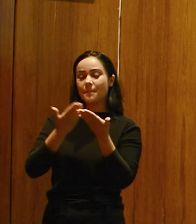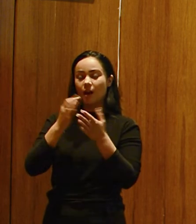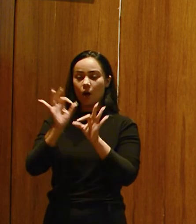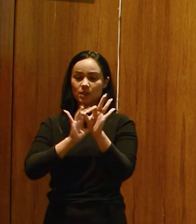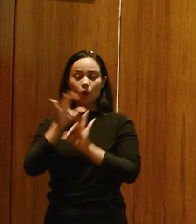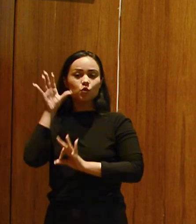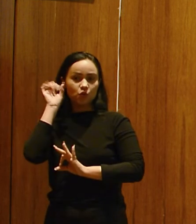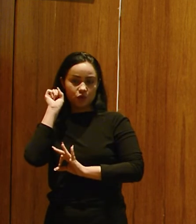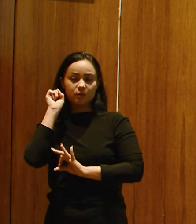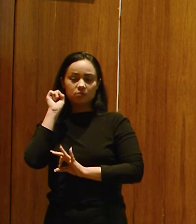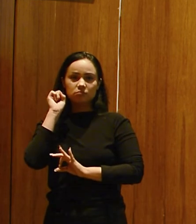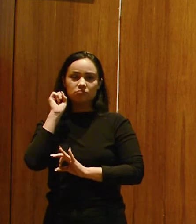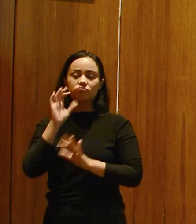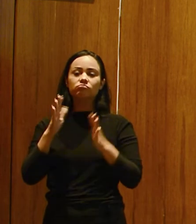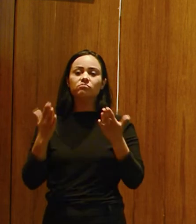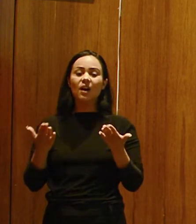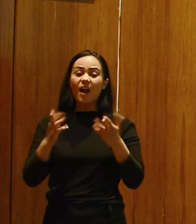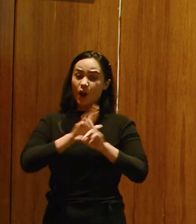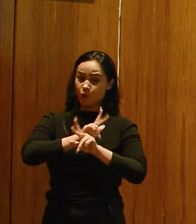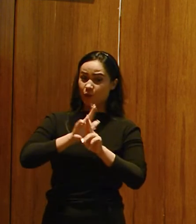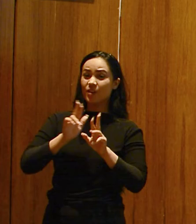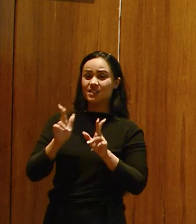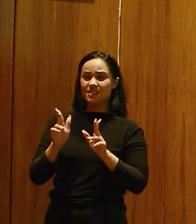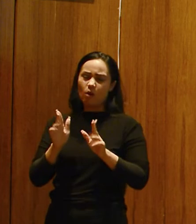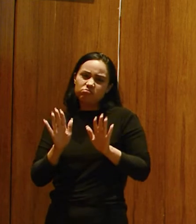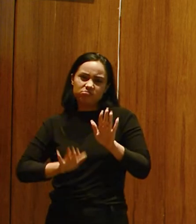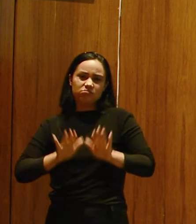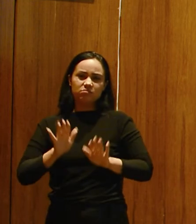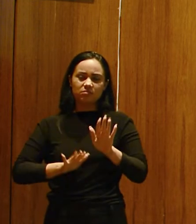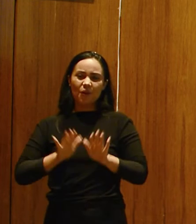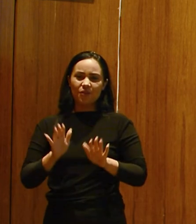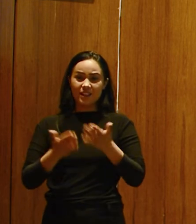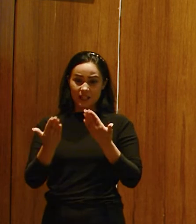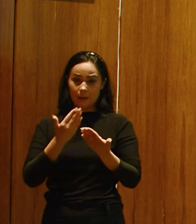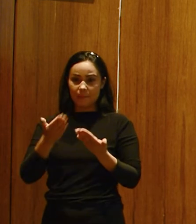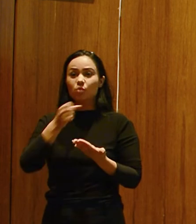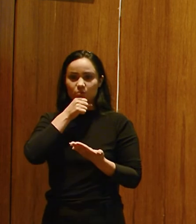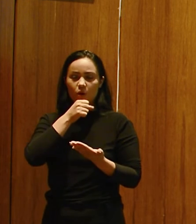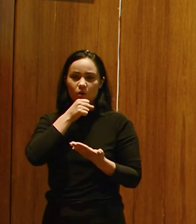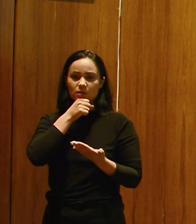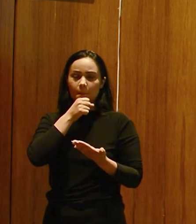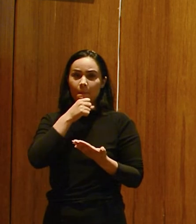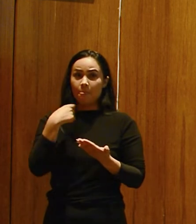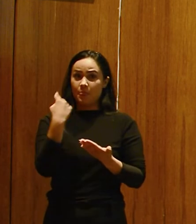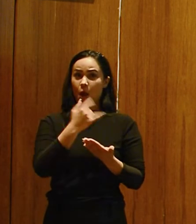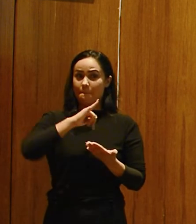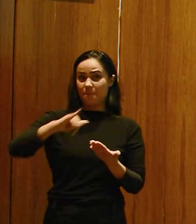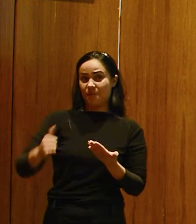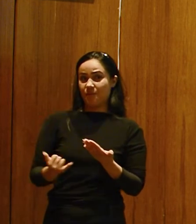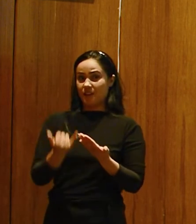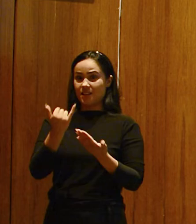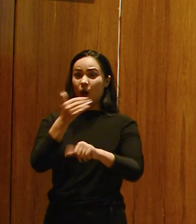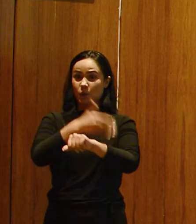reabilitação auditiva. Então, esse seria o grande diferencial, talvez, da terapia com os idosos. A gente aproveitar